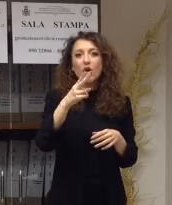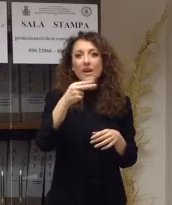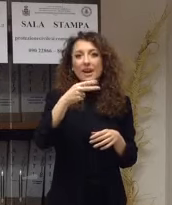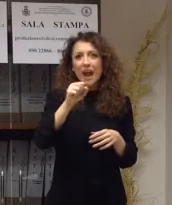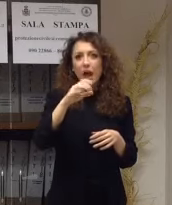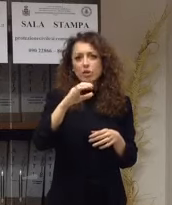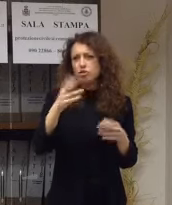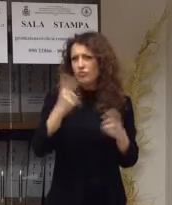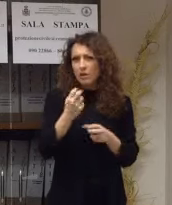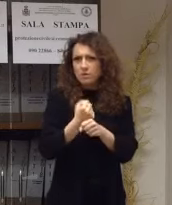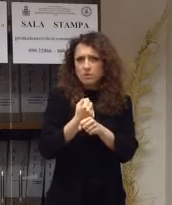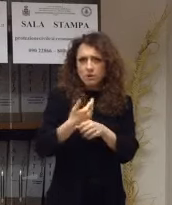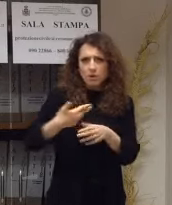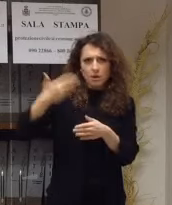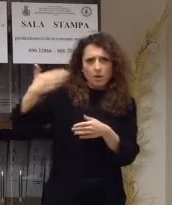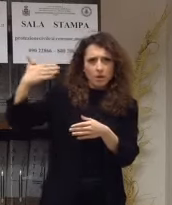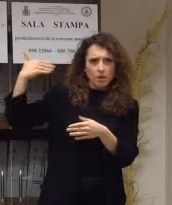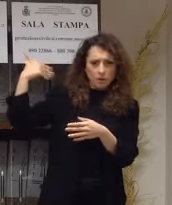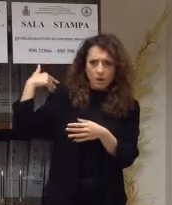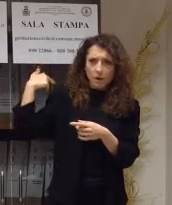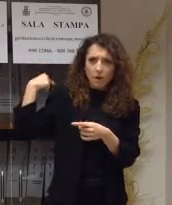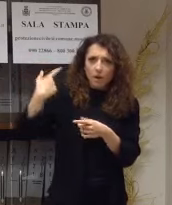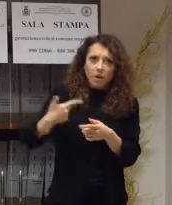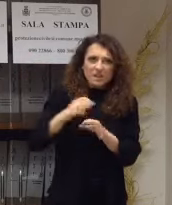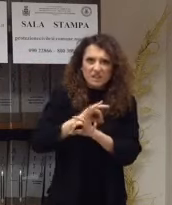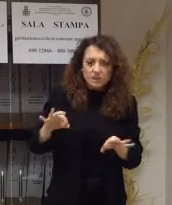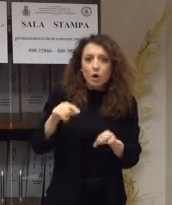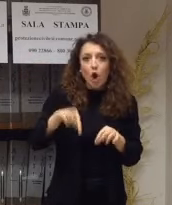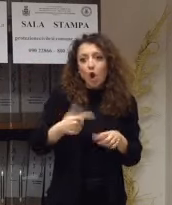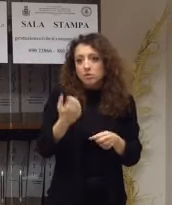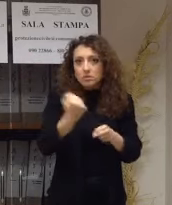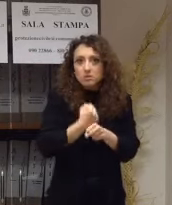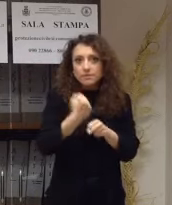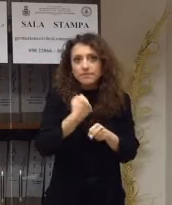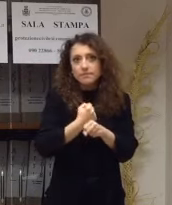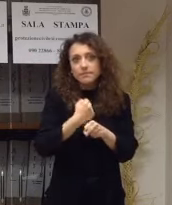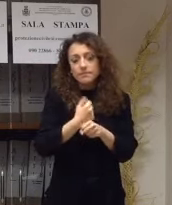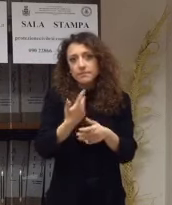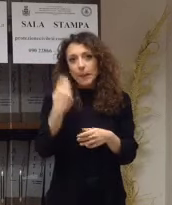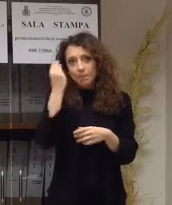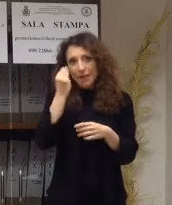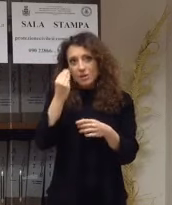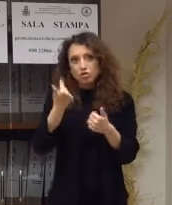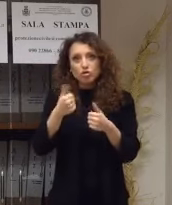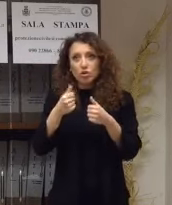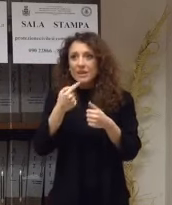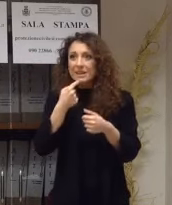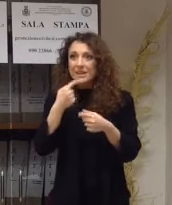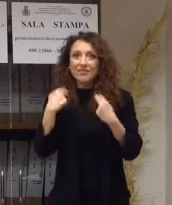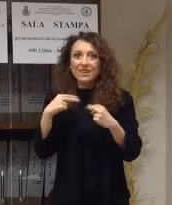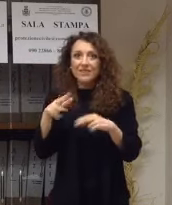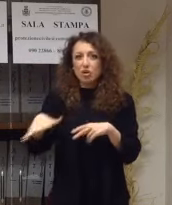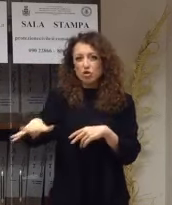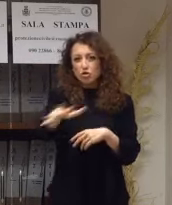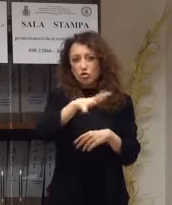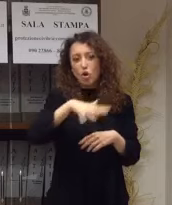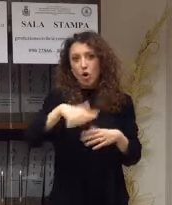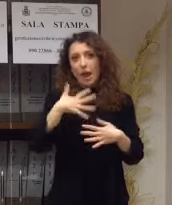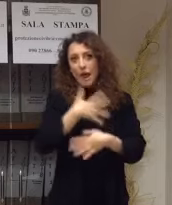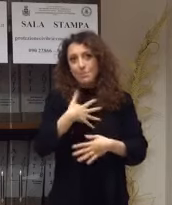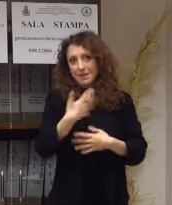da decenni e che oggi stanno dando i suoi risultati e penso saranno molto apprezzati dai residenti che li attendevano da diverso